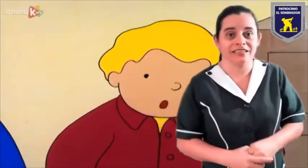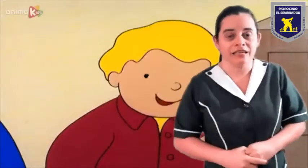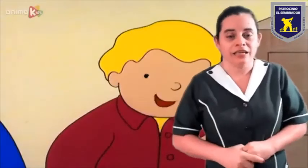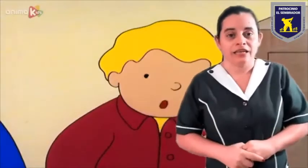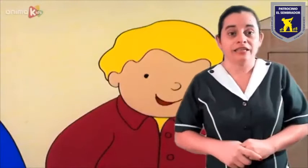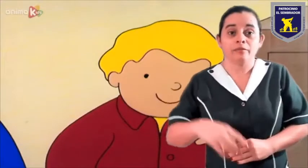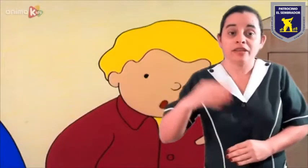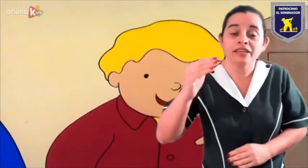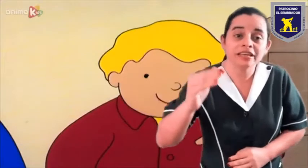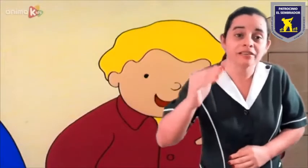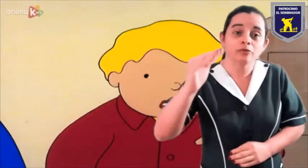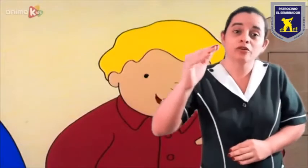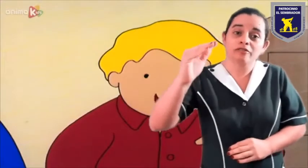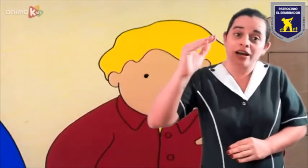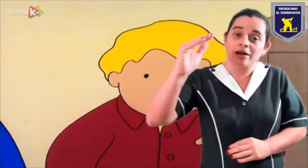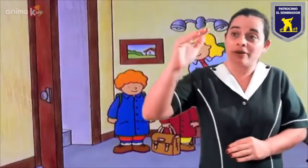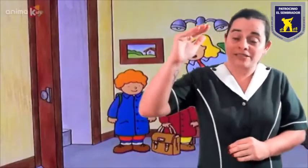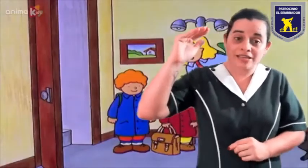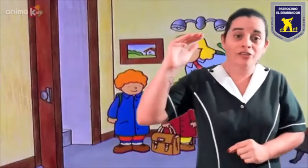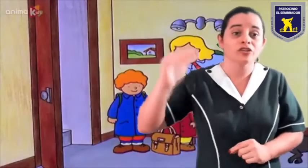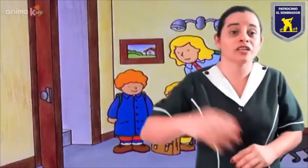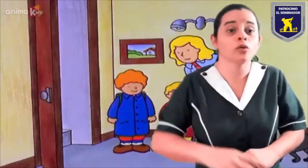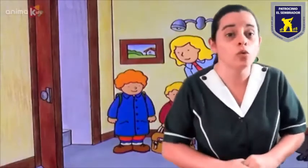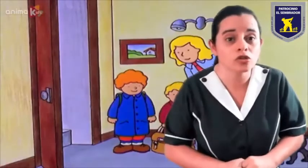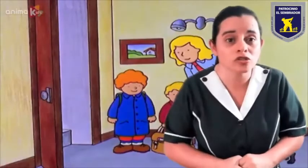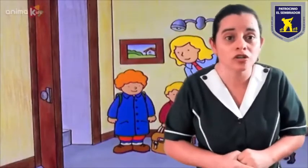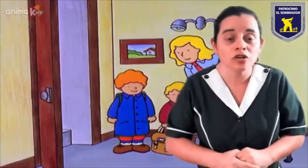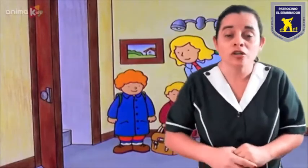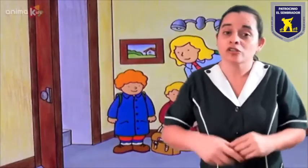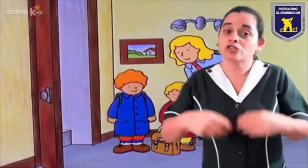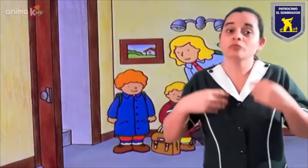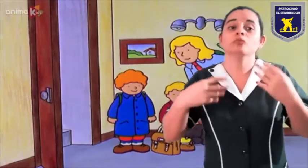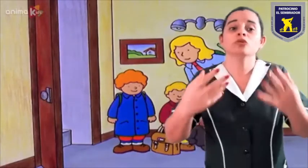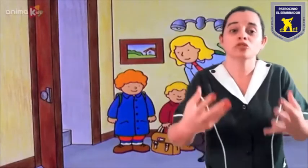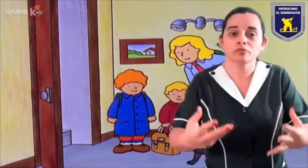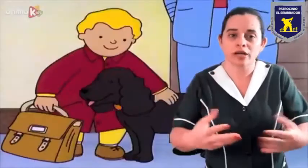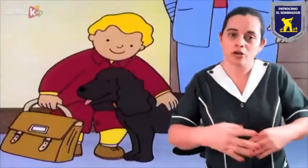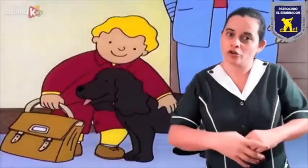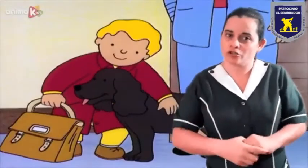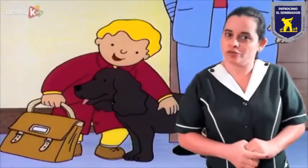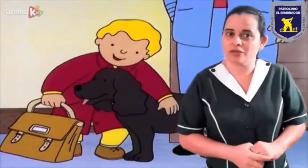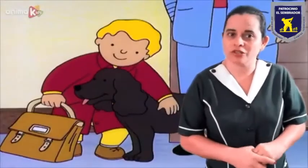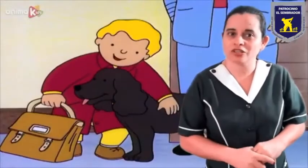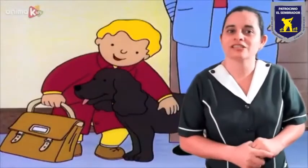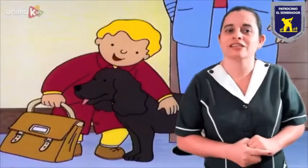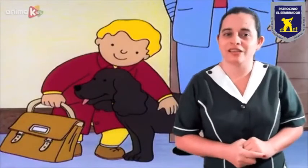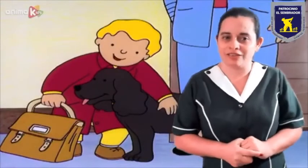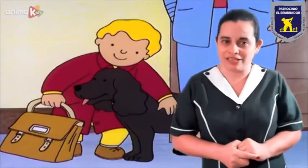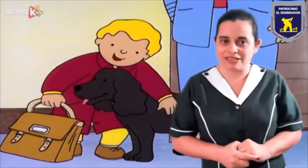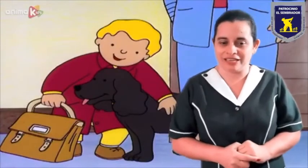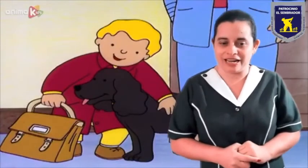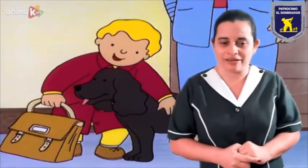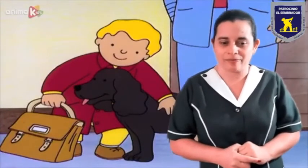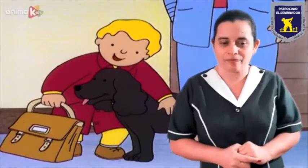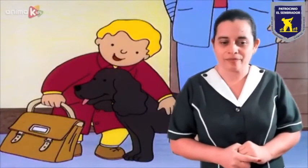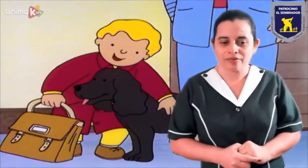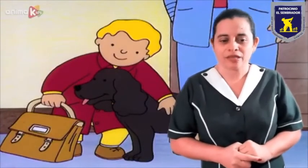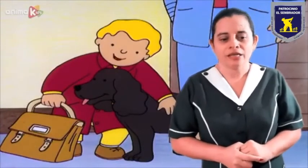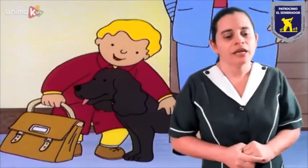restas. Y a medida que uno va avanzando de curso, son muchos más los conocimientos que se deben